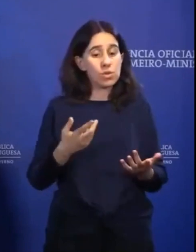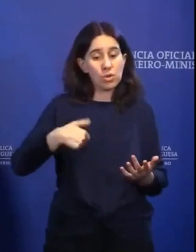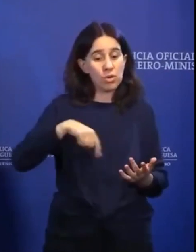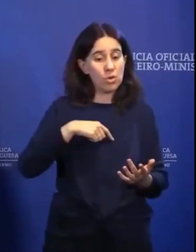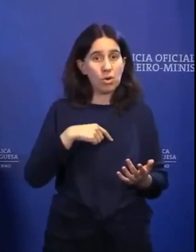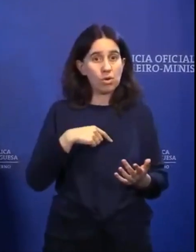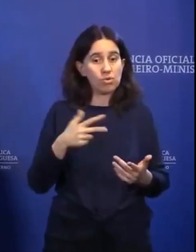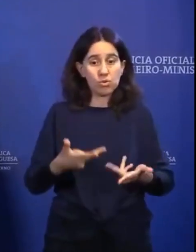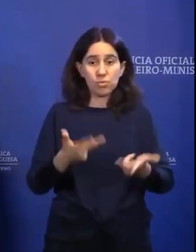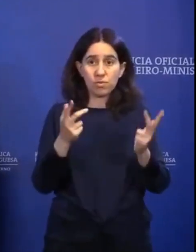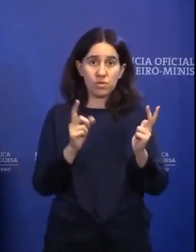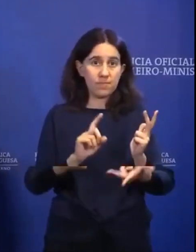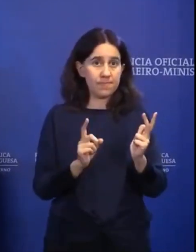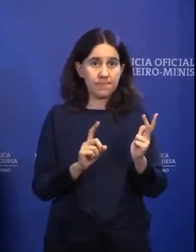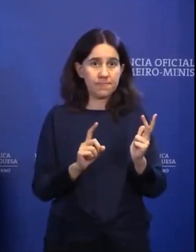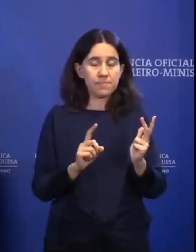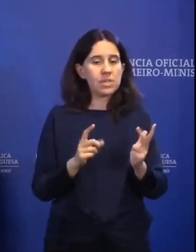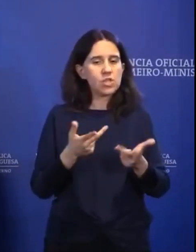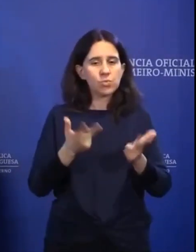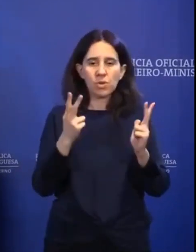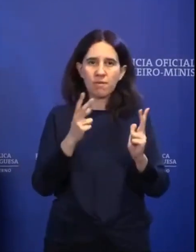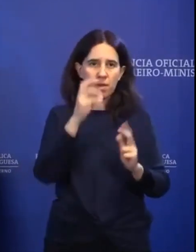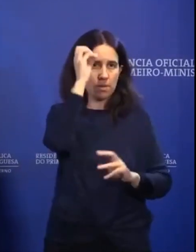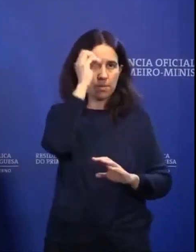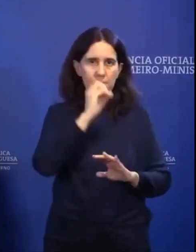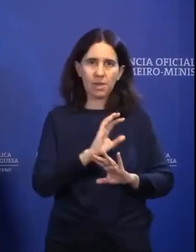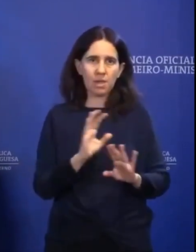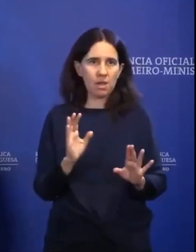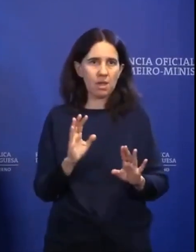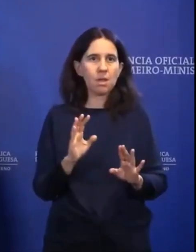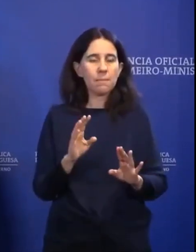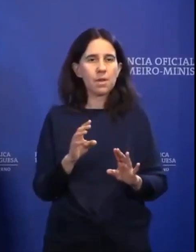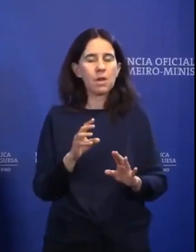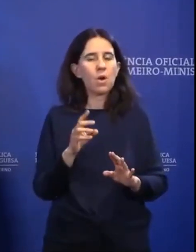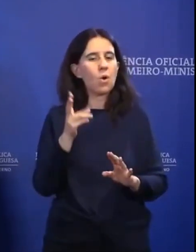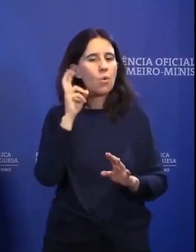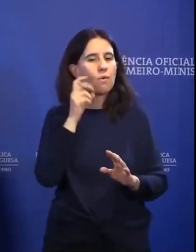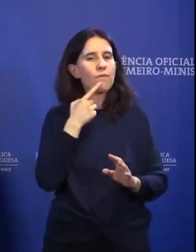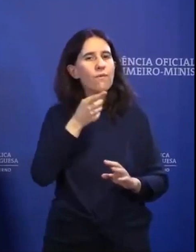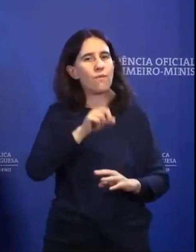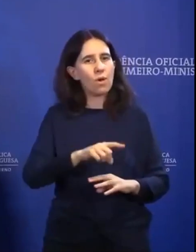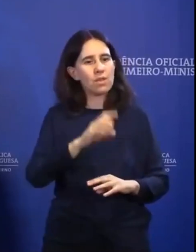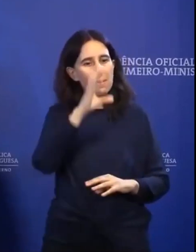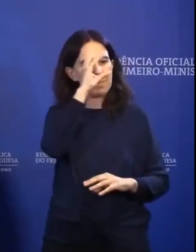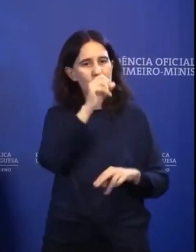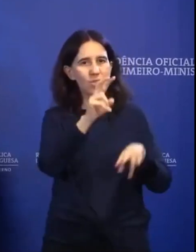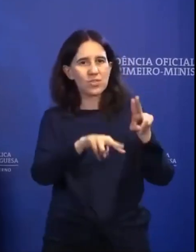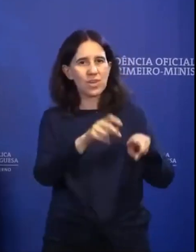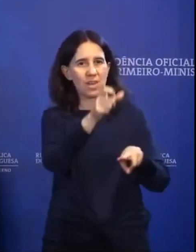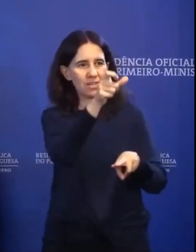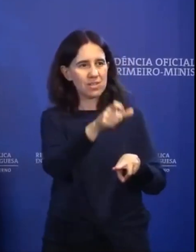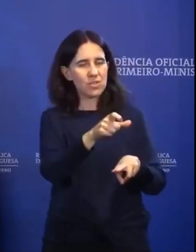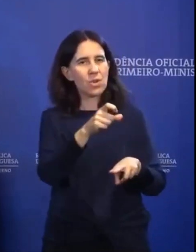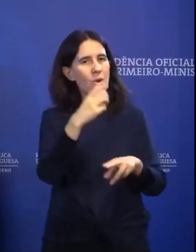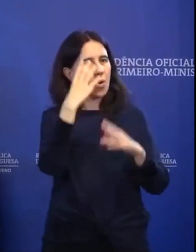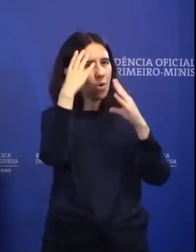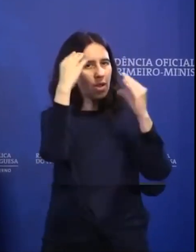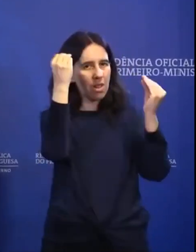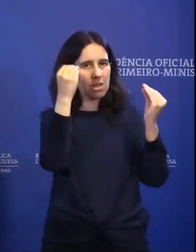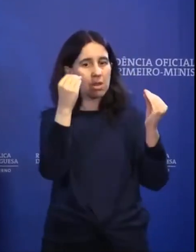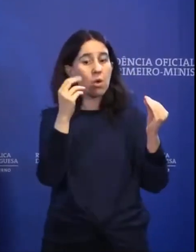nós não estamos disponíveis ninguém está disponível para voltar a ouvir ministro das finanças holandeses